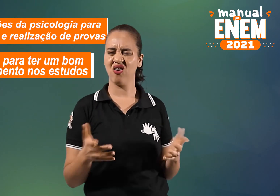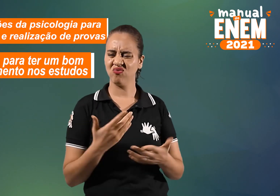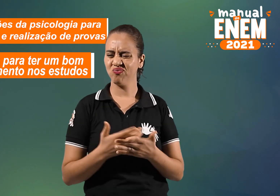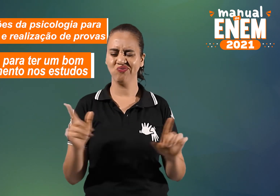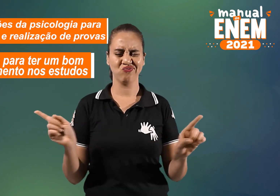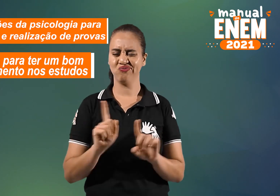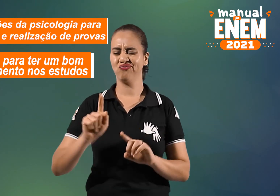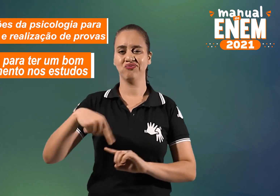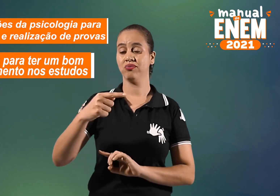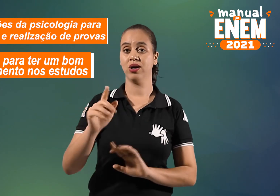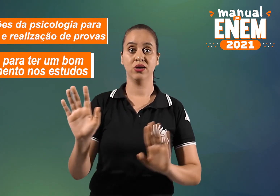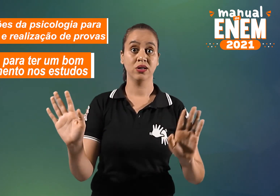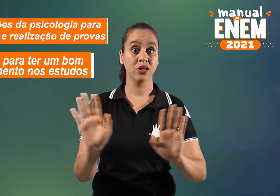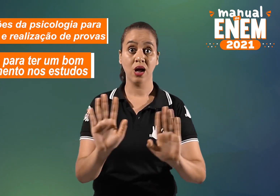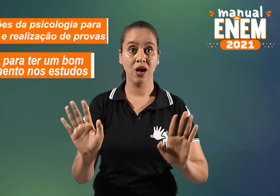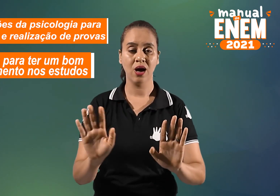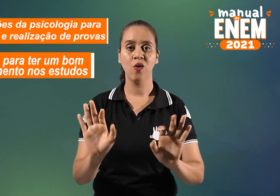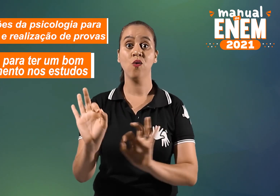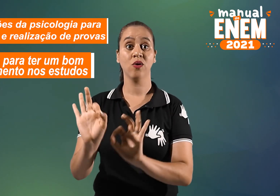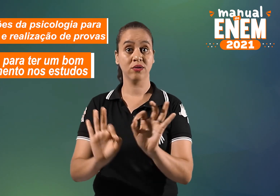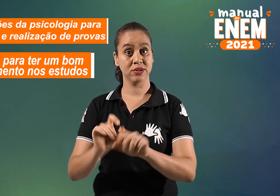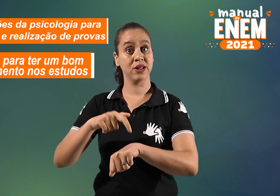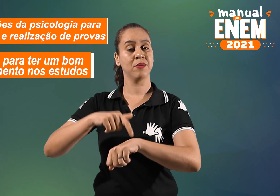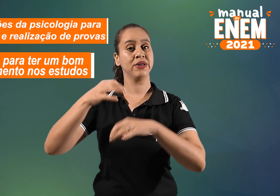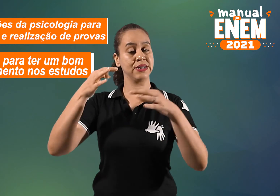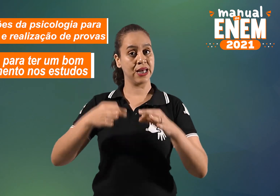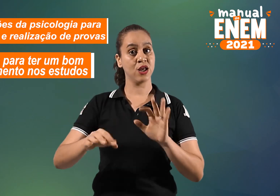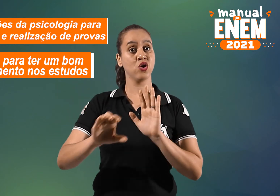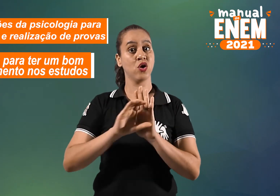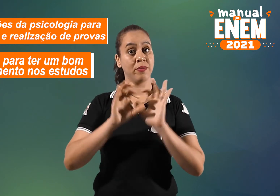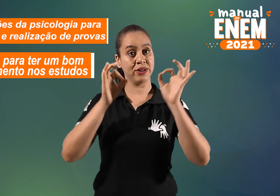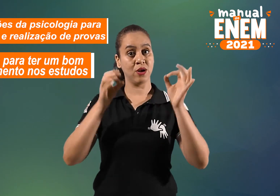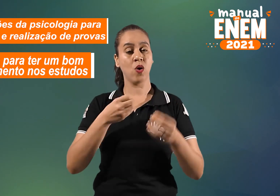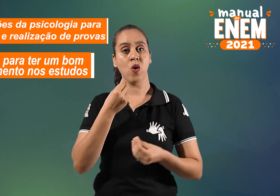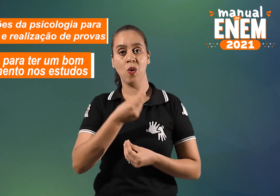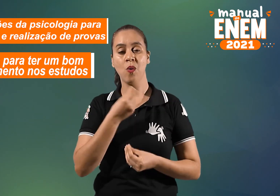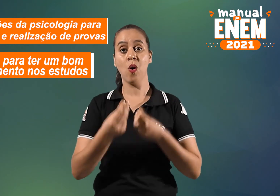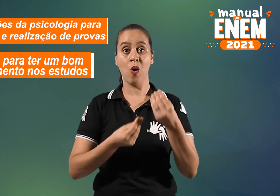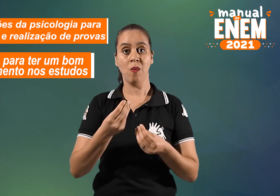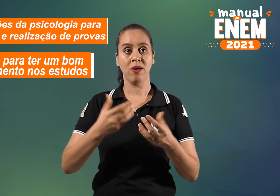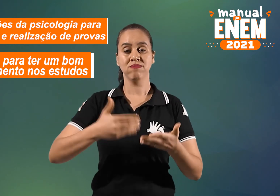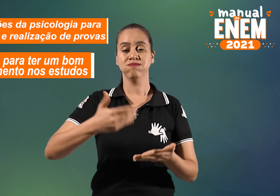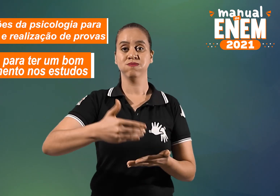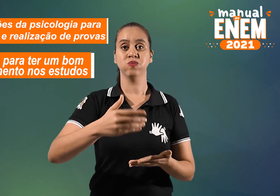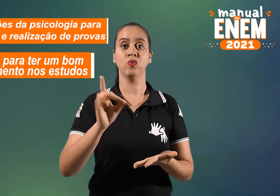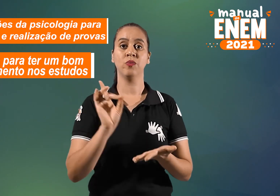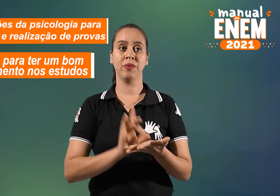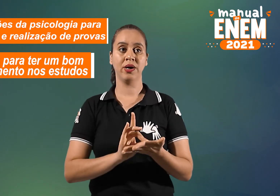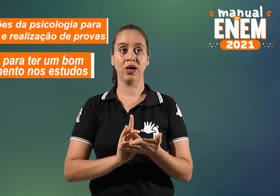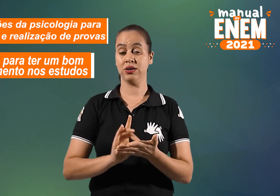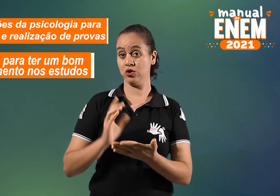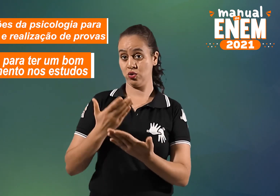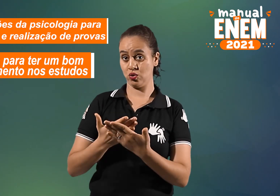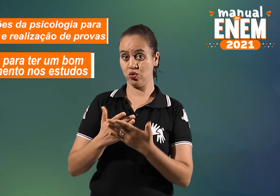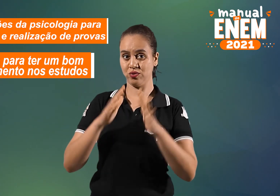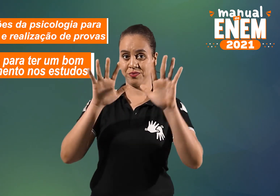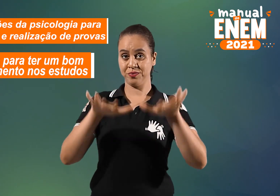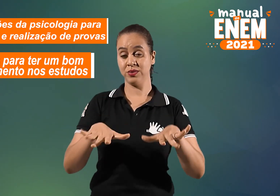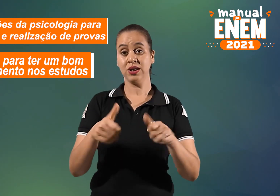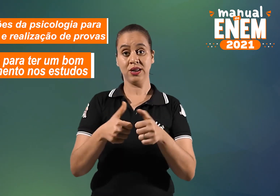porque você pode não conseguir se apropriar de todos os conceitos e segundo, porque dessa forma aí você não adquire uma rotina de